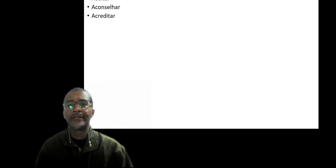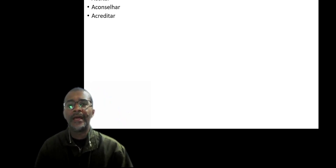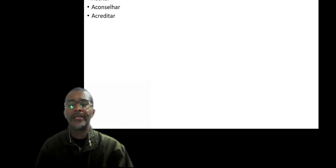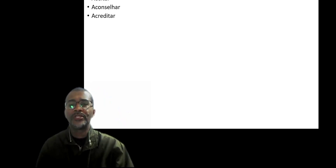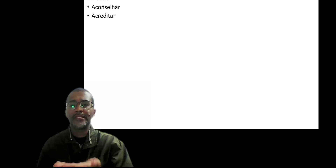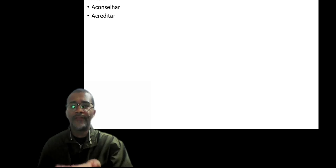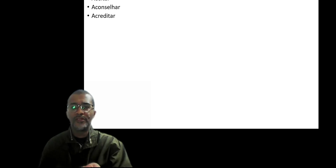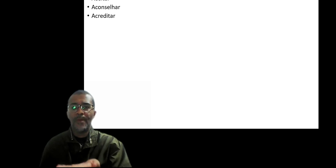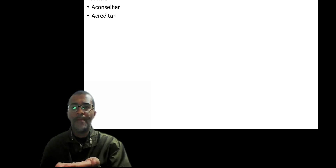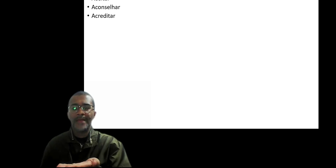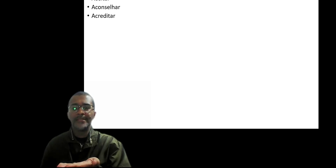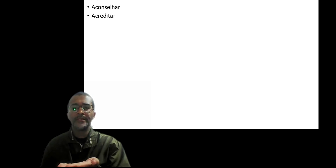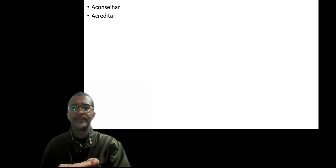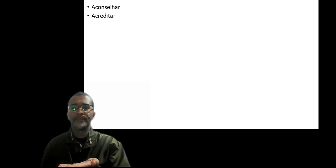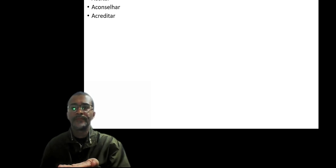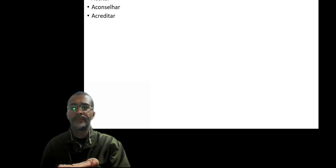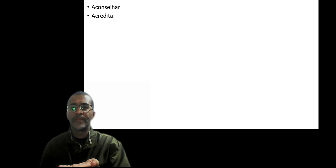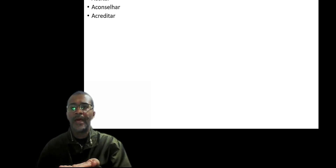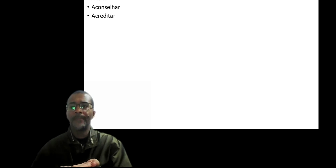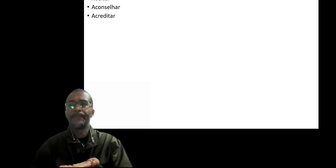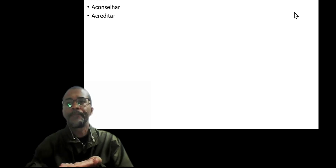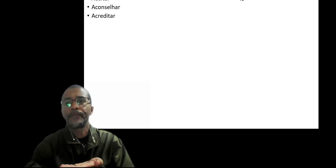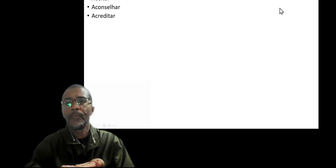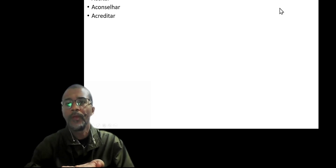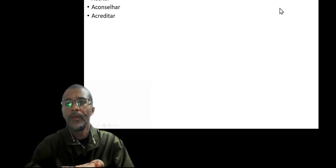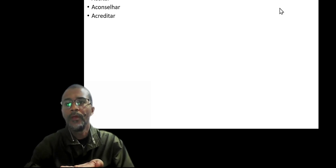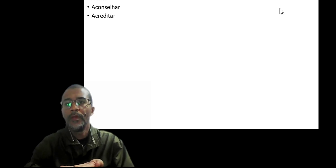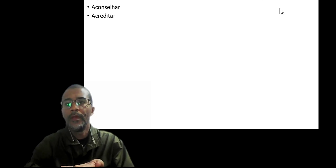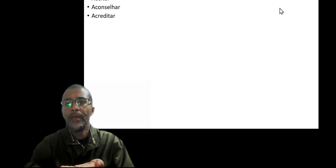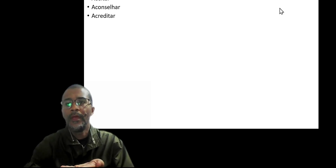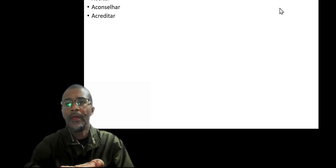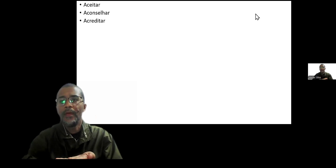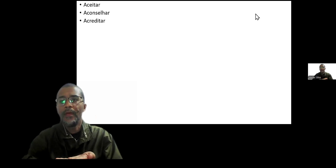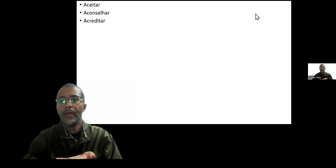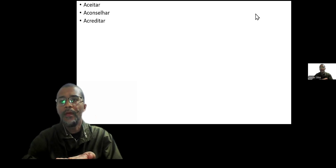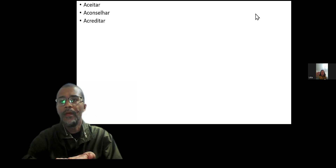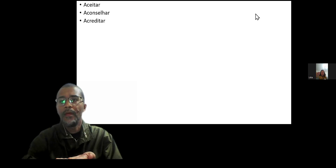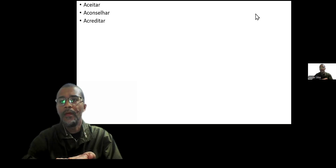Acreditar. Acreditar, você vai fazer uma base, tá?